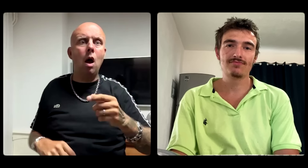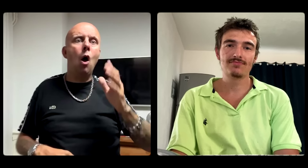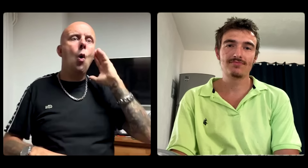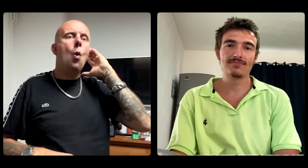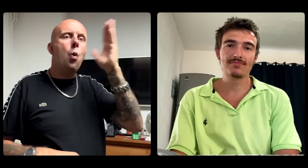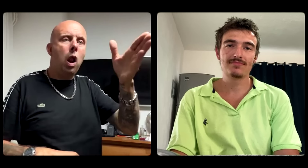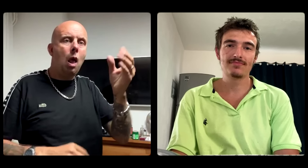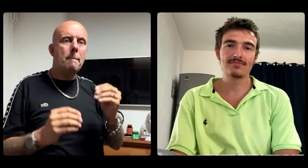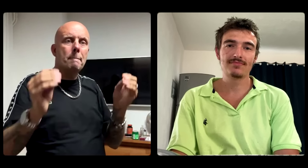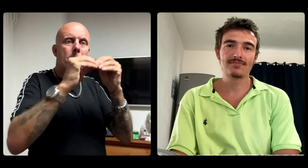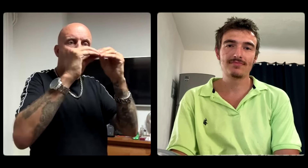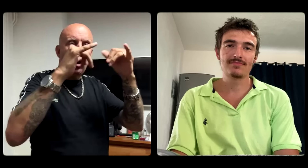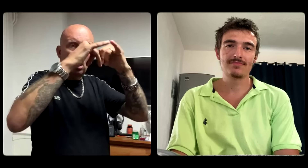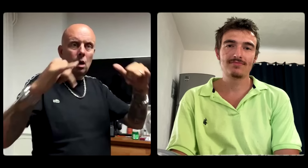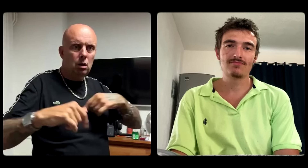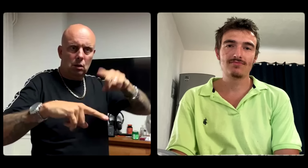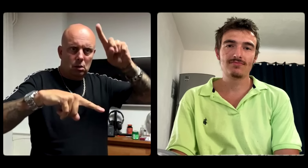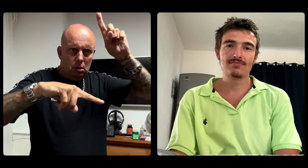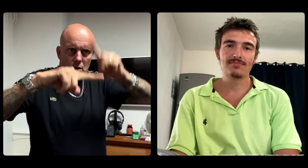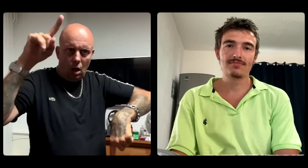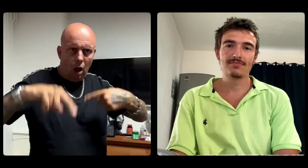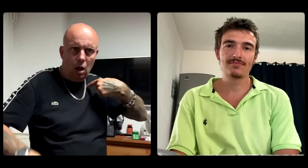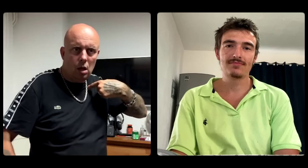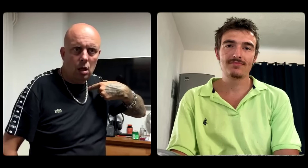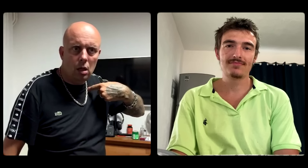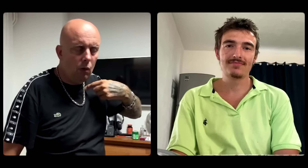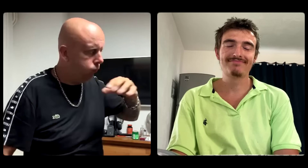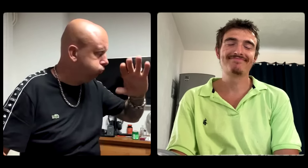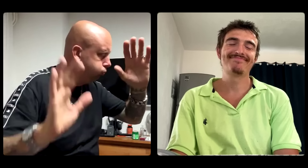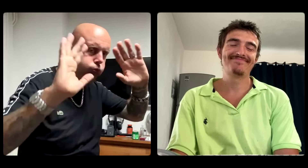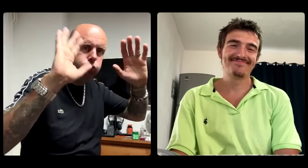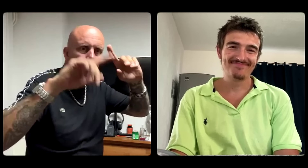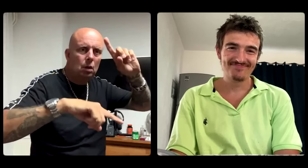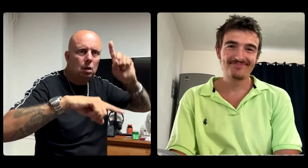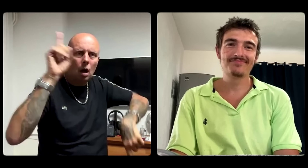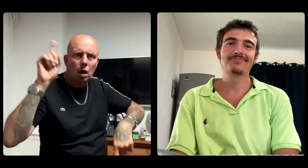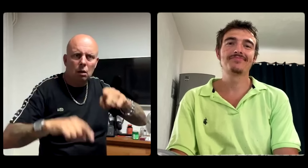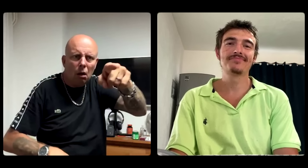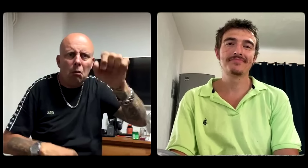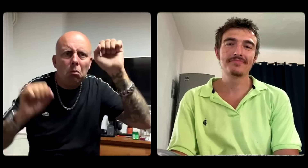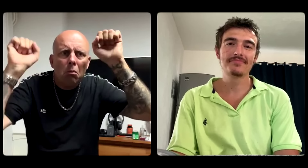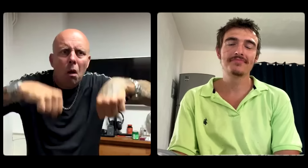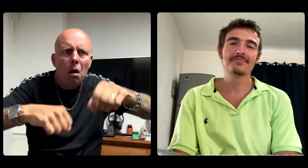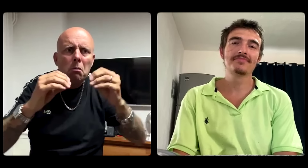Omdat je maar beter moet nadenken voor de toekomstige vrouw. Wanneer je als scheidt, je denkt aan het moment van nu.